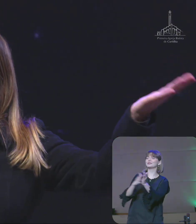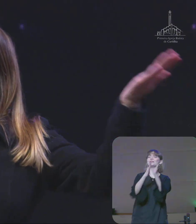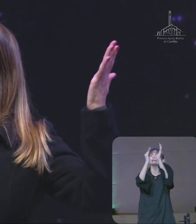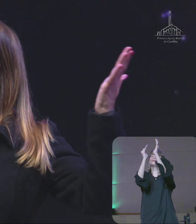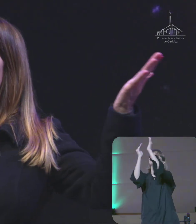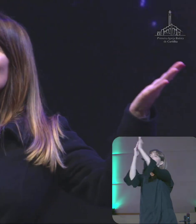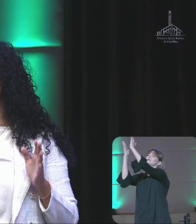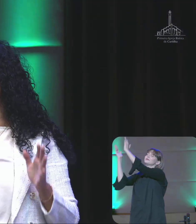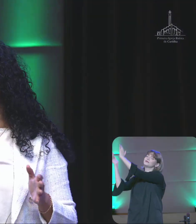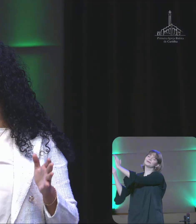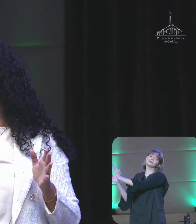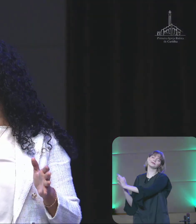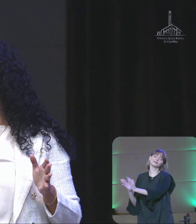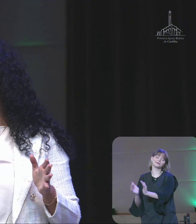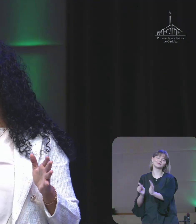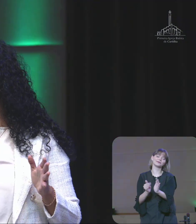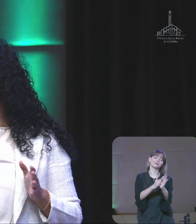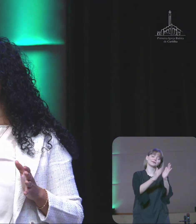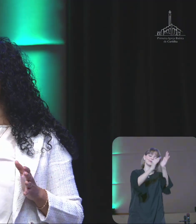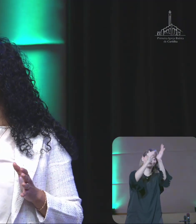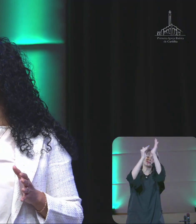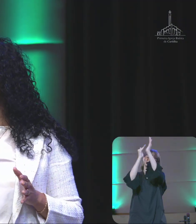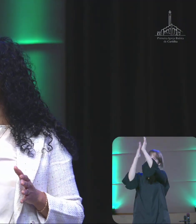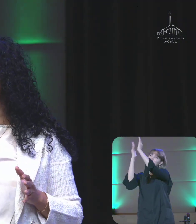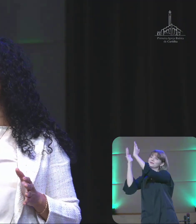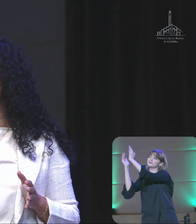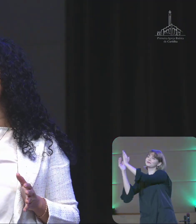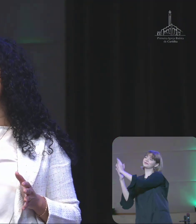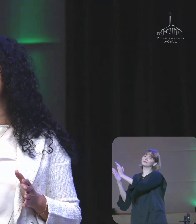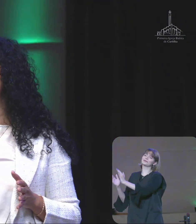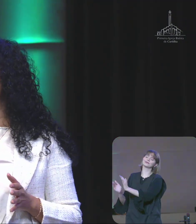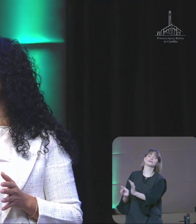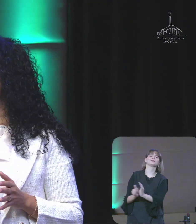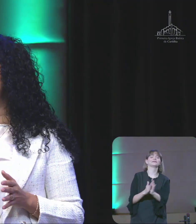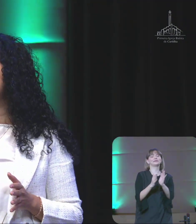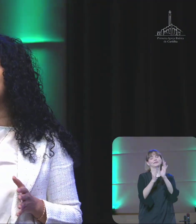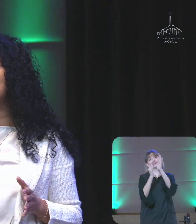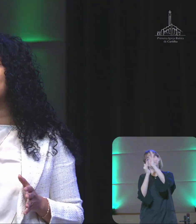louvarei, te louvarei.